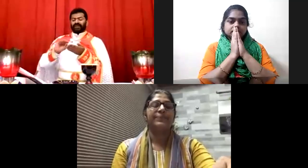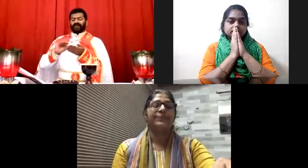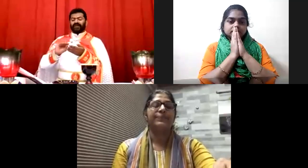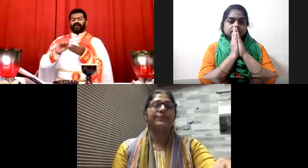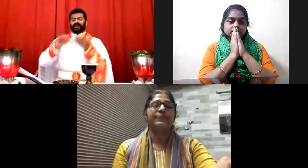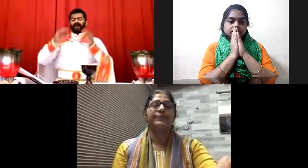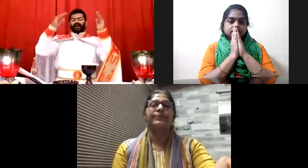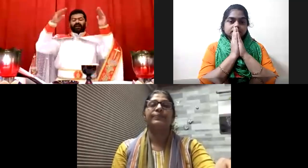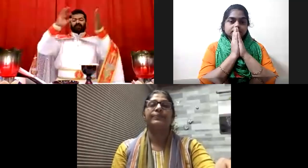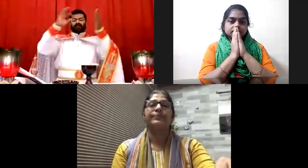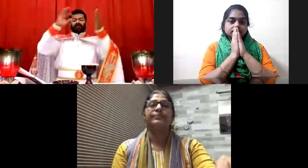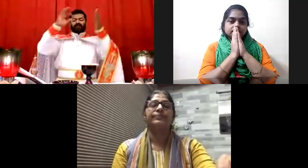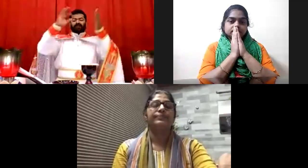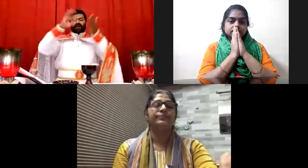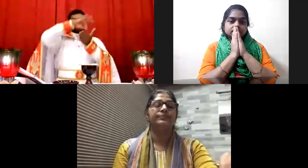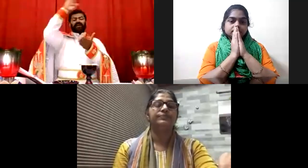ക്ഷമിക്കണമേ.